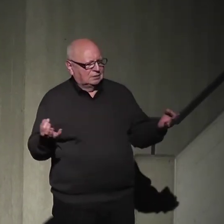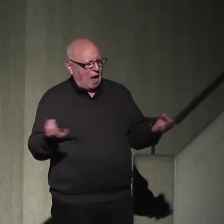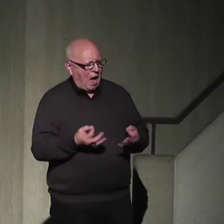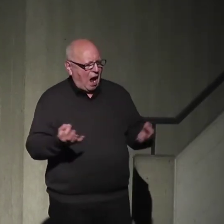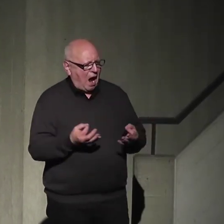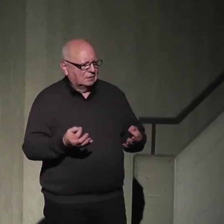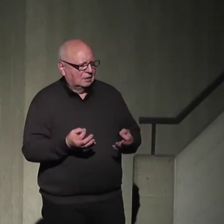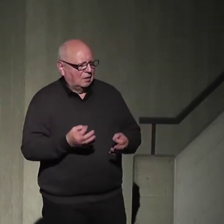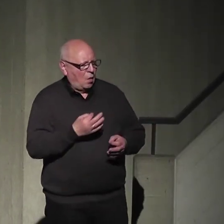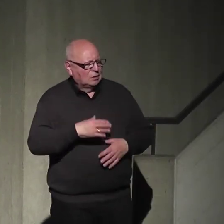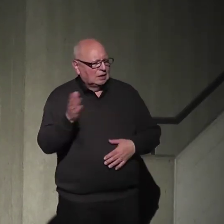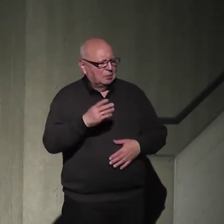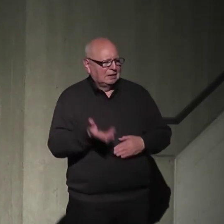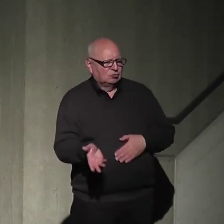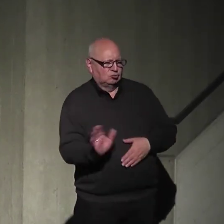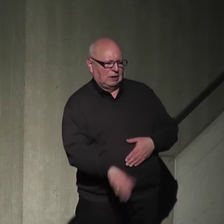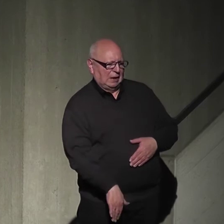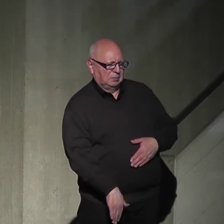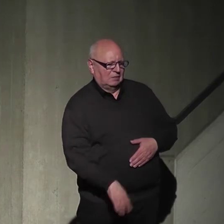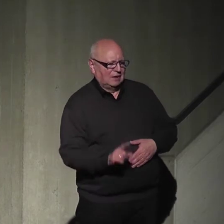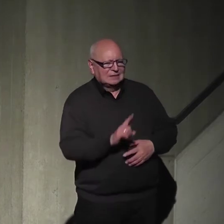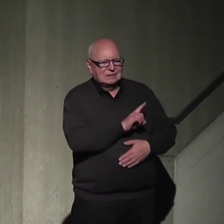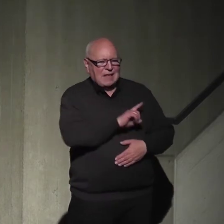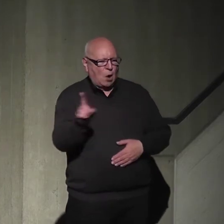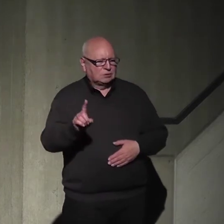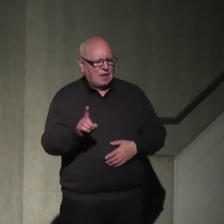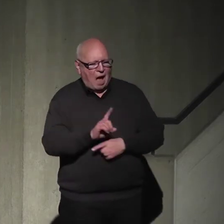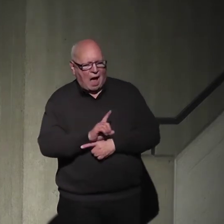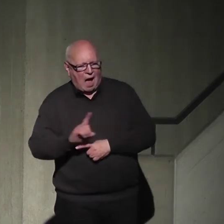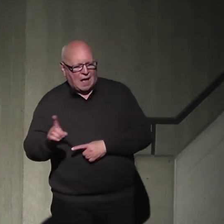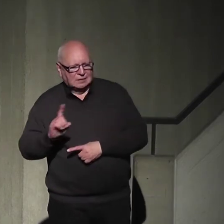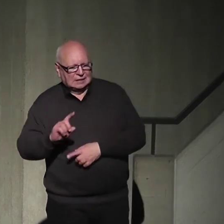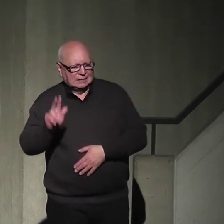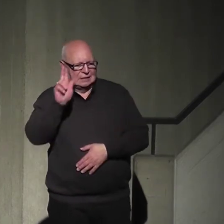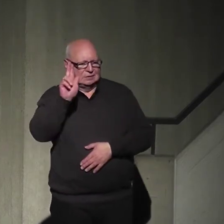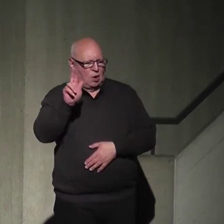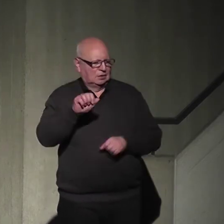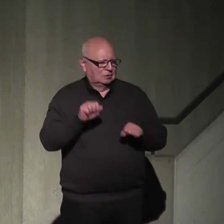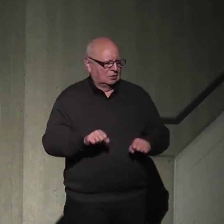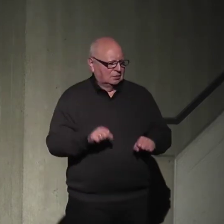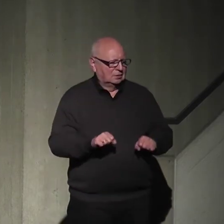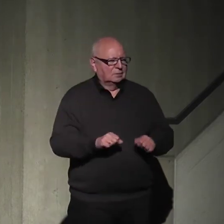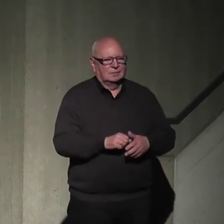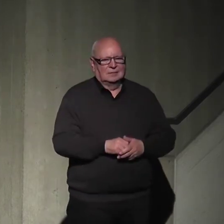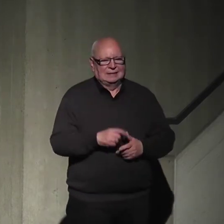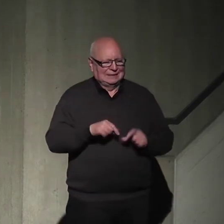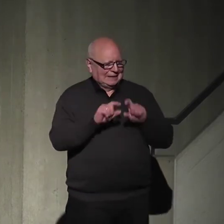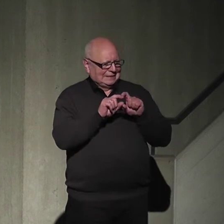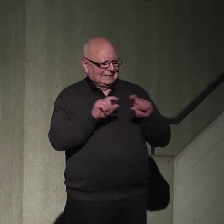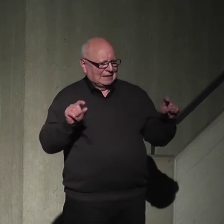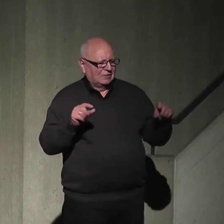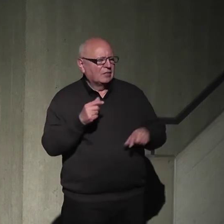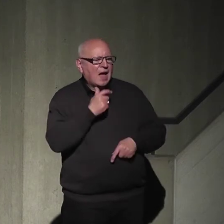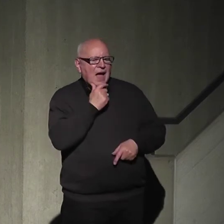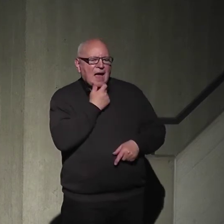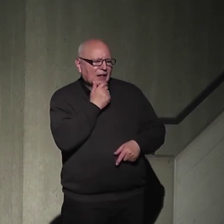die ungepriesen stirbt, wirkt tausend andere, die sie zeugen könnte. Dieser Satz stammt von dem